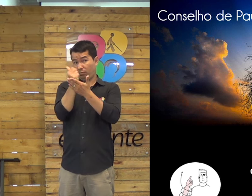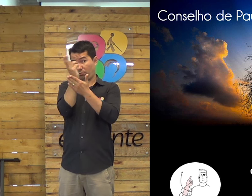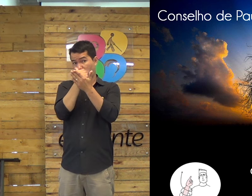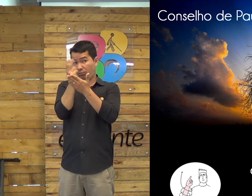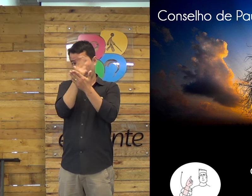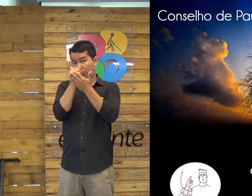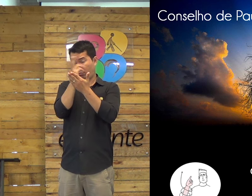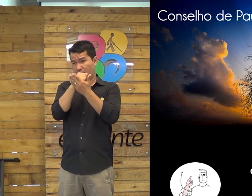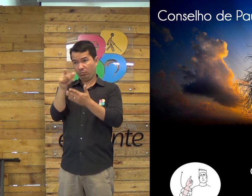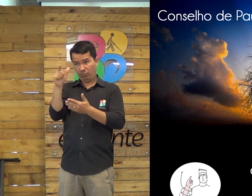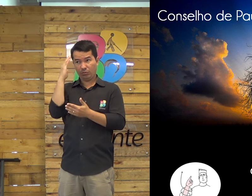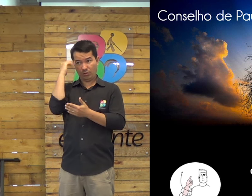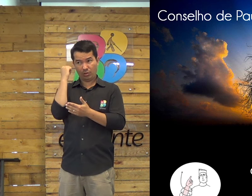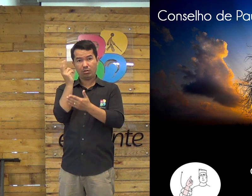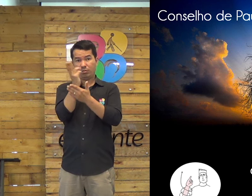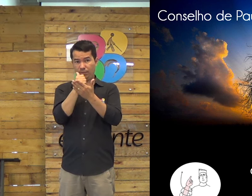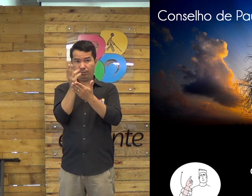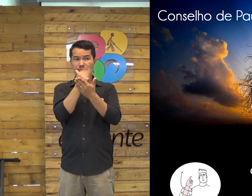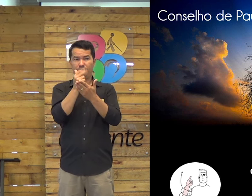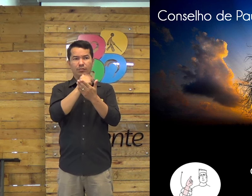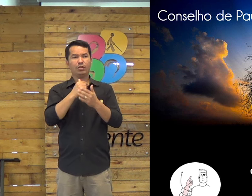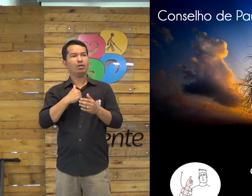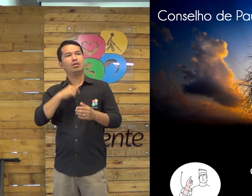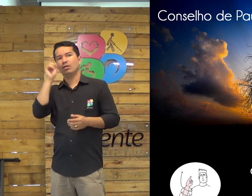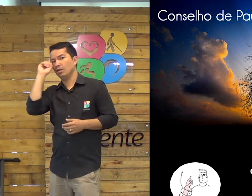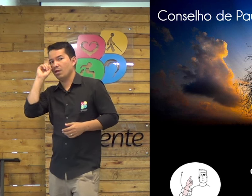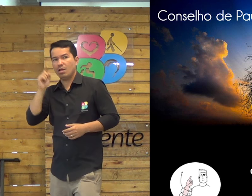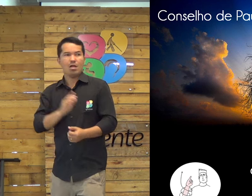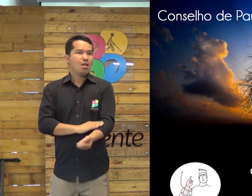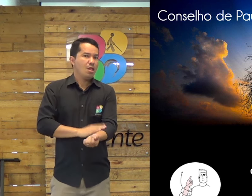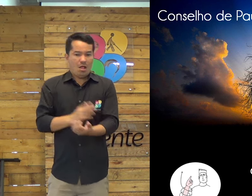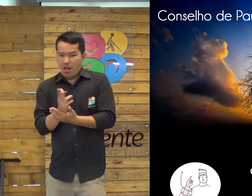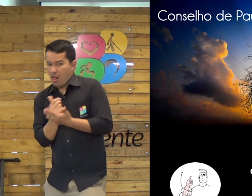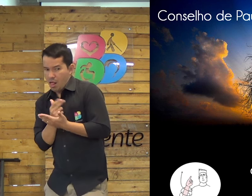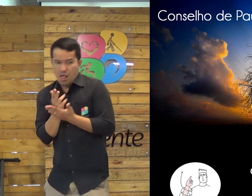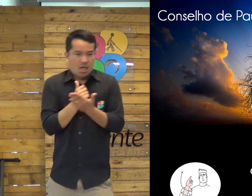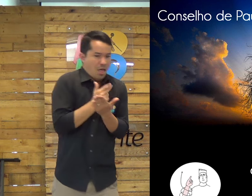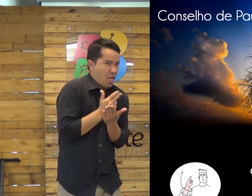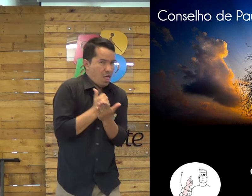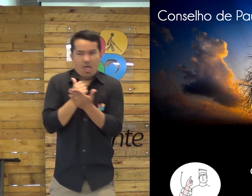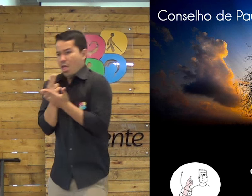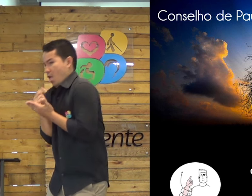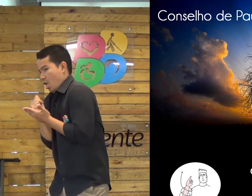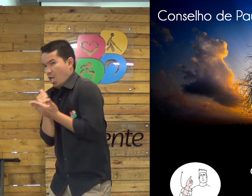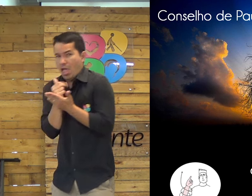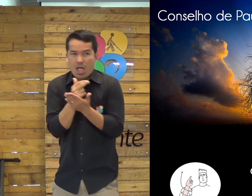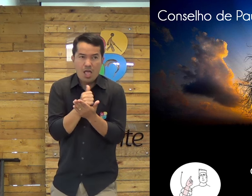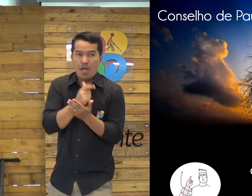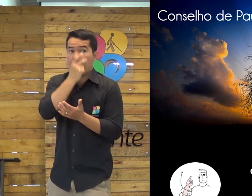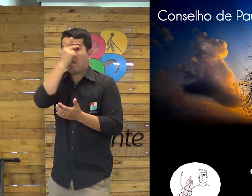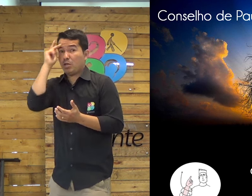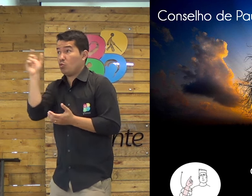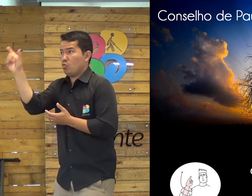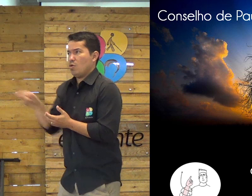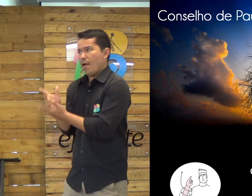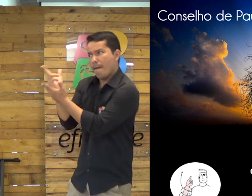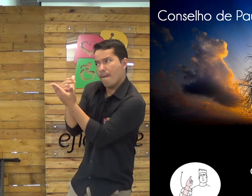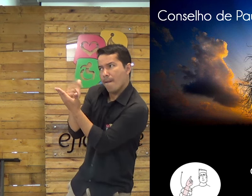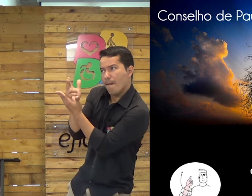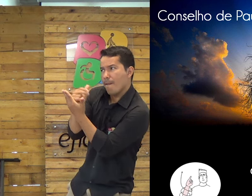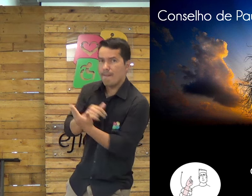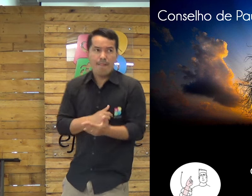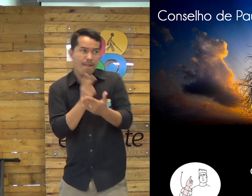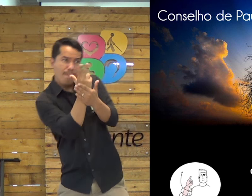dom, né? De desenhar. Você sabe, né? Que eu desenho. E todo dia eu desenhava, fazia isso, fazia aquilo.